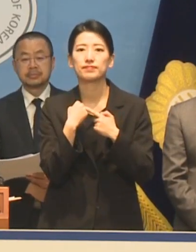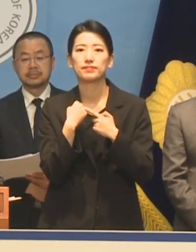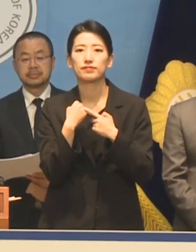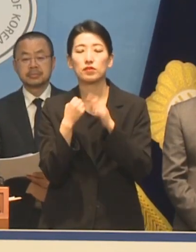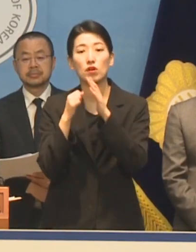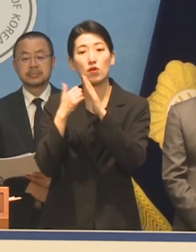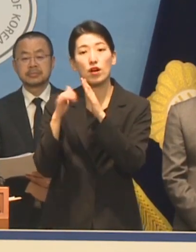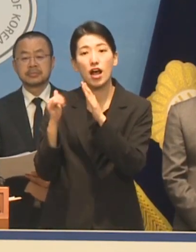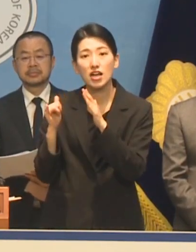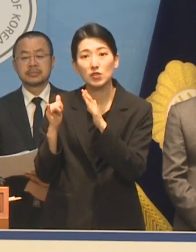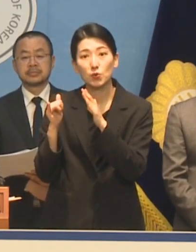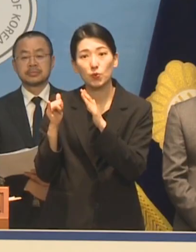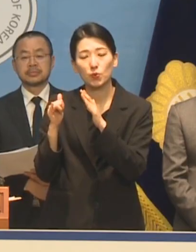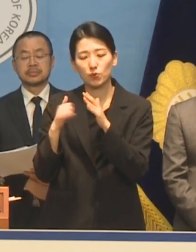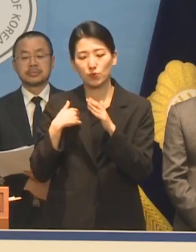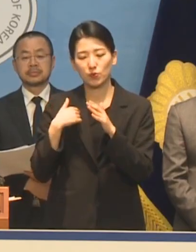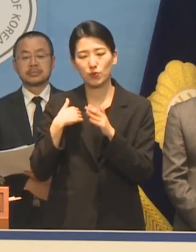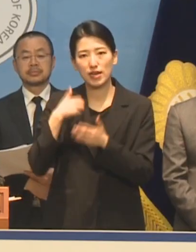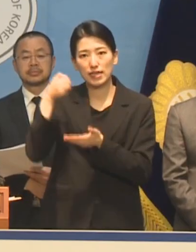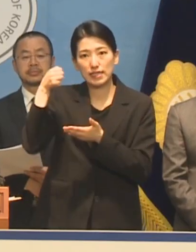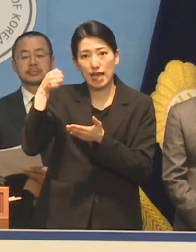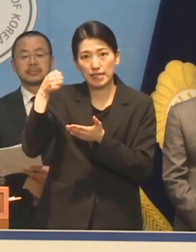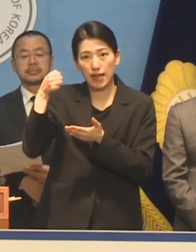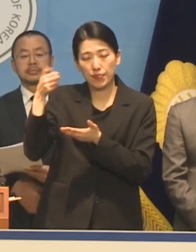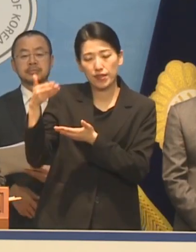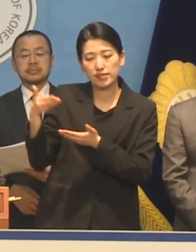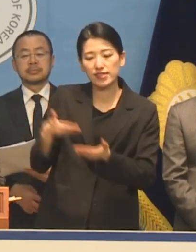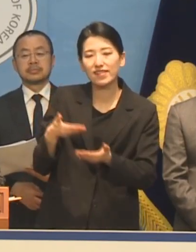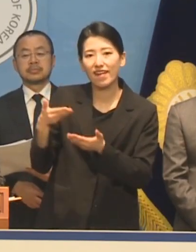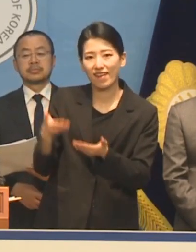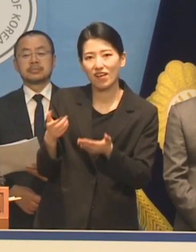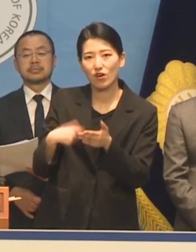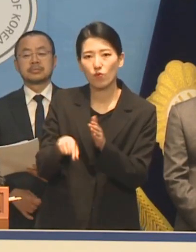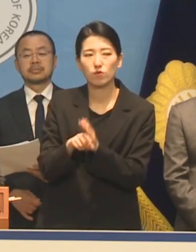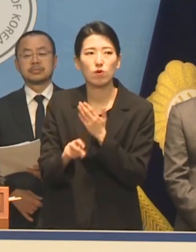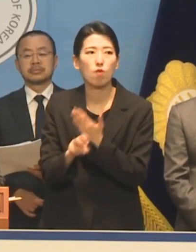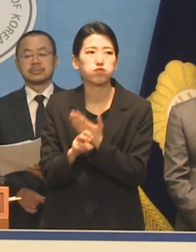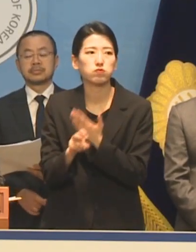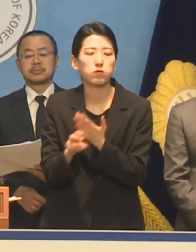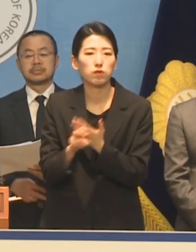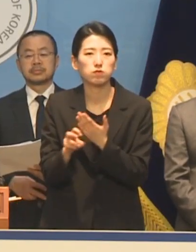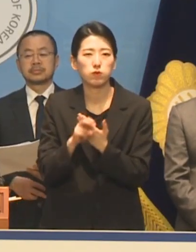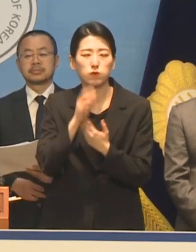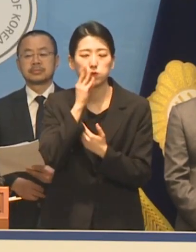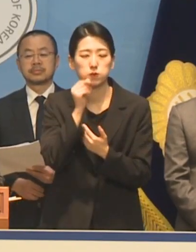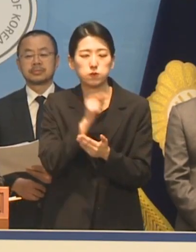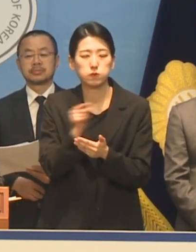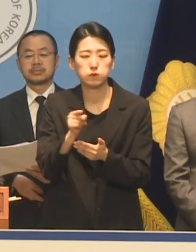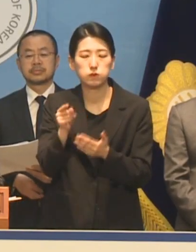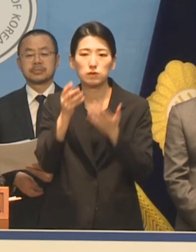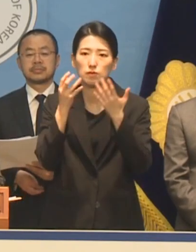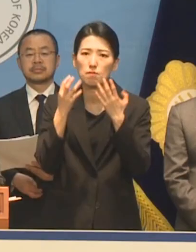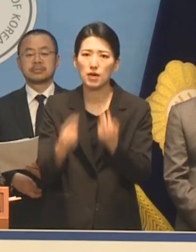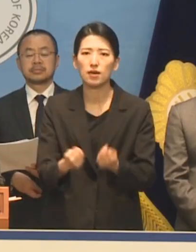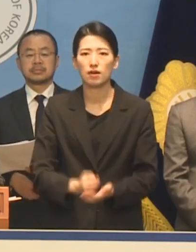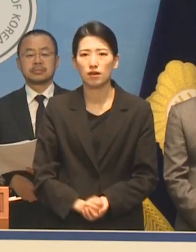가족들의 지배권 승계를 위해서 엄청나게 많은 불법 행위를 저질렀던 것을 볼 수 있습니다.